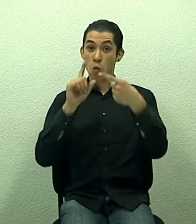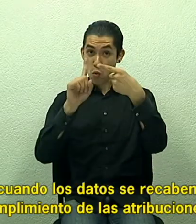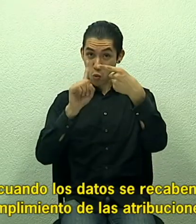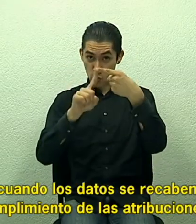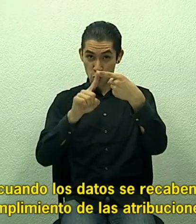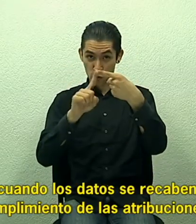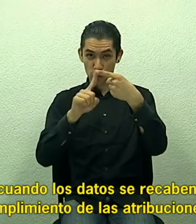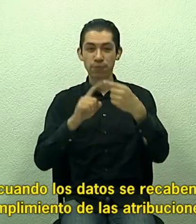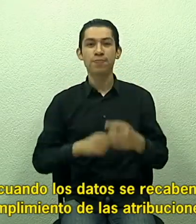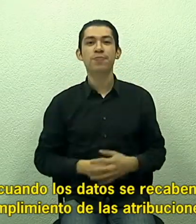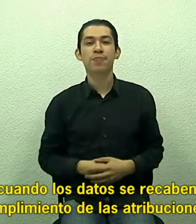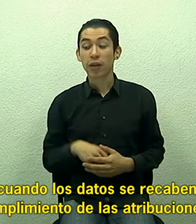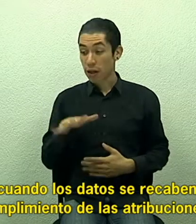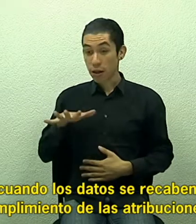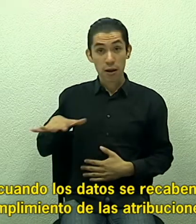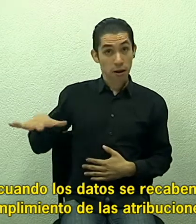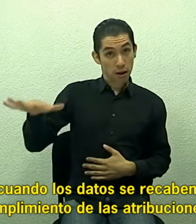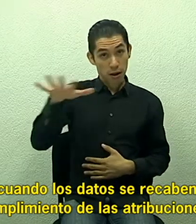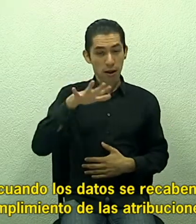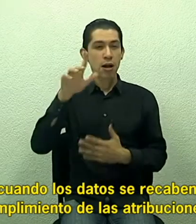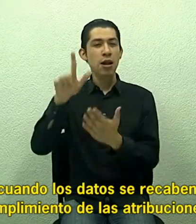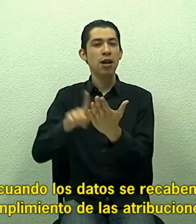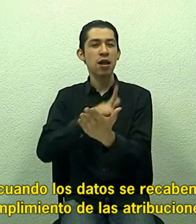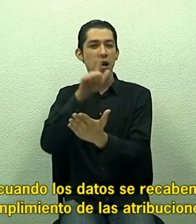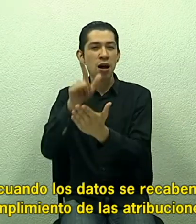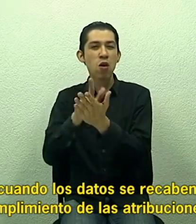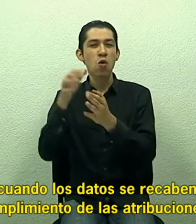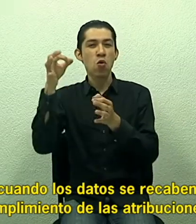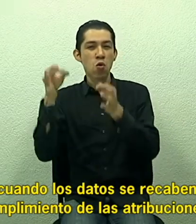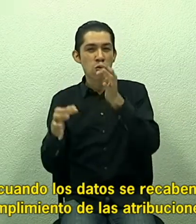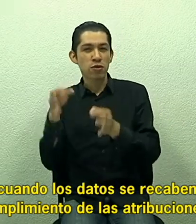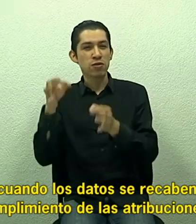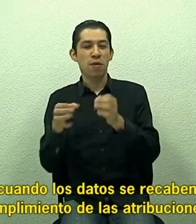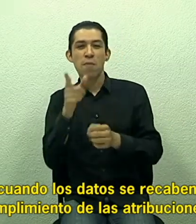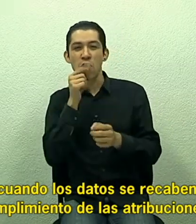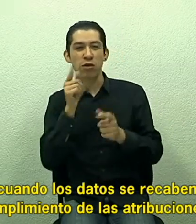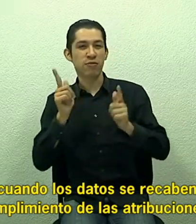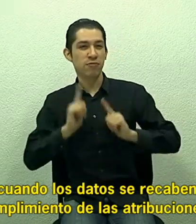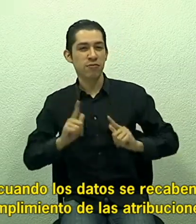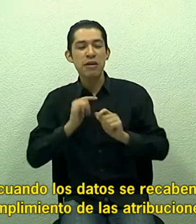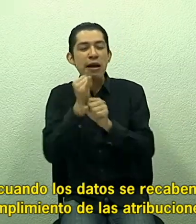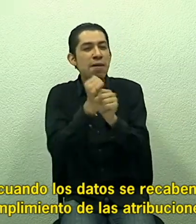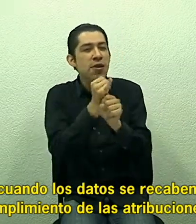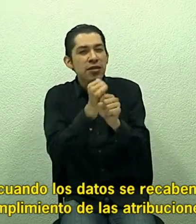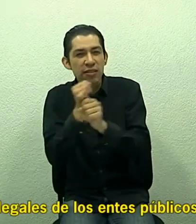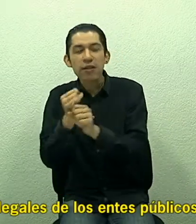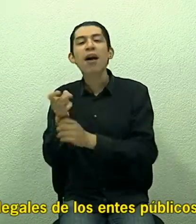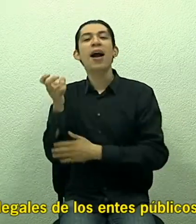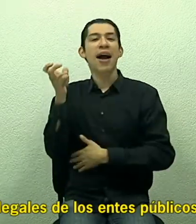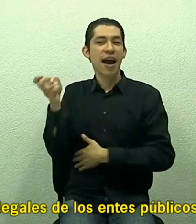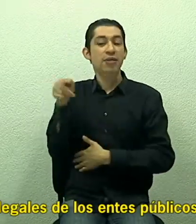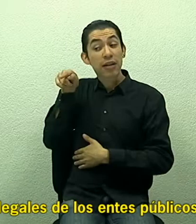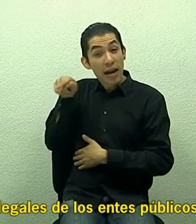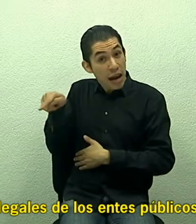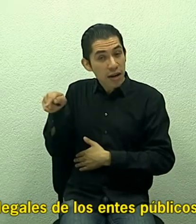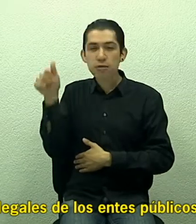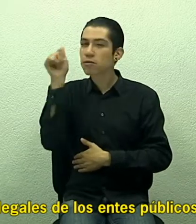1 cuando los datos se recaben para el cumplimiento de las atribuciones legales de los entes públicos